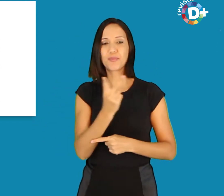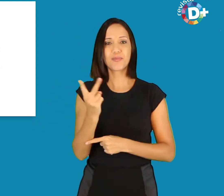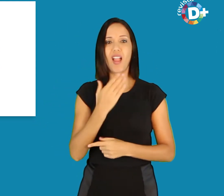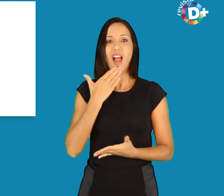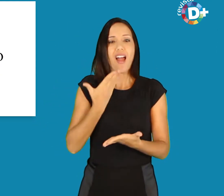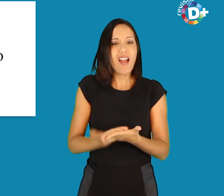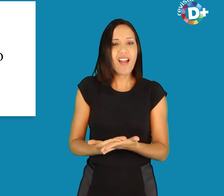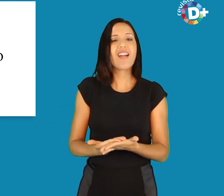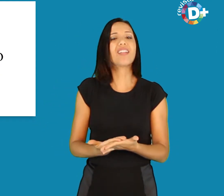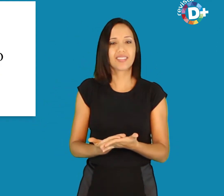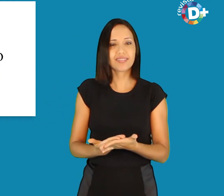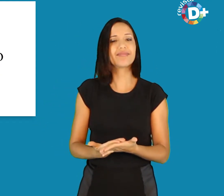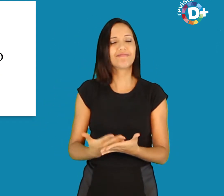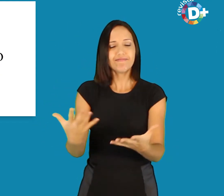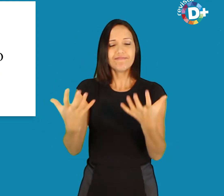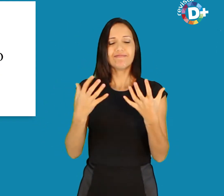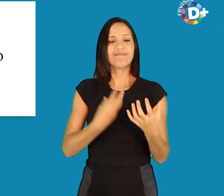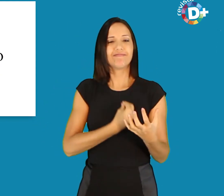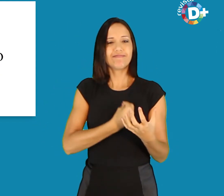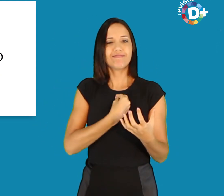22 anos e contando